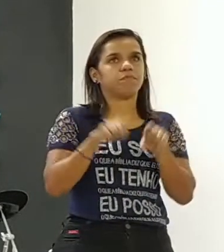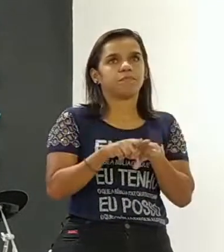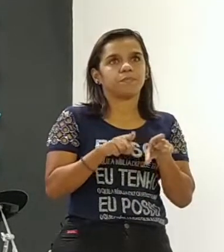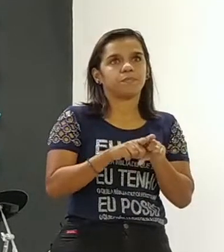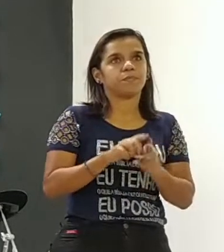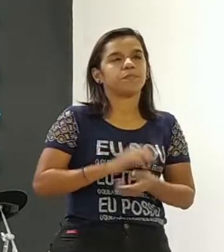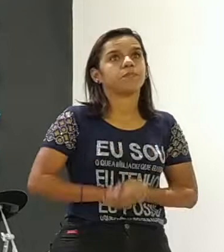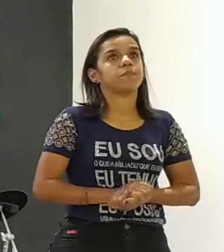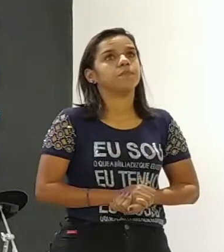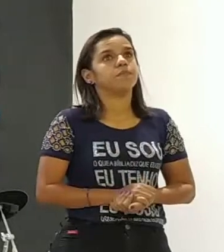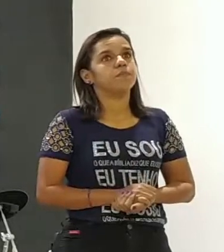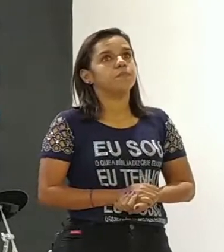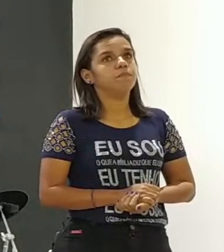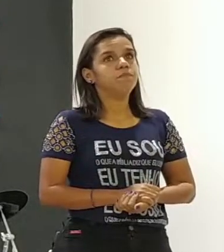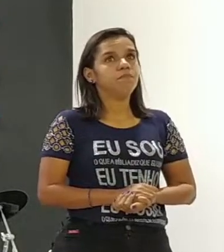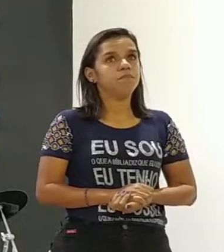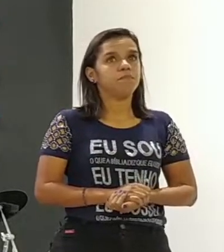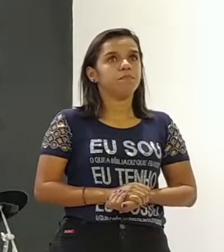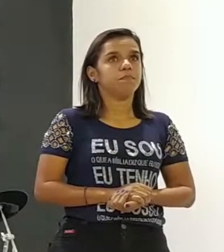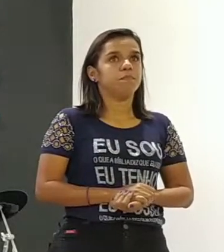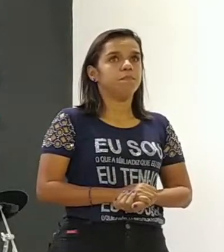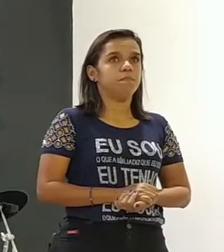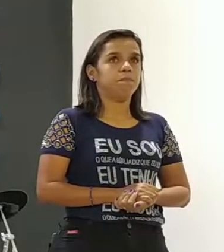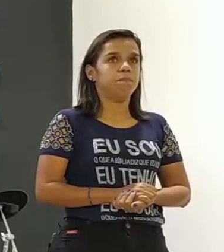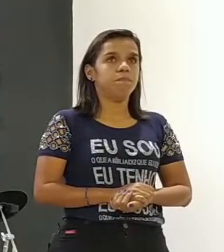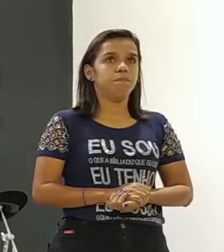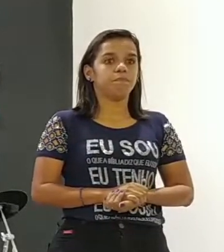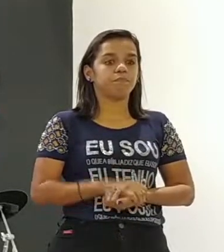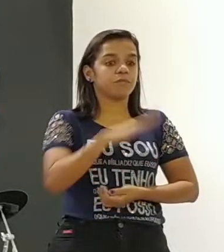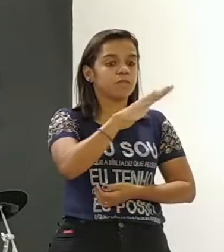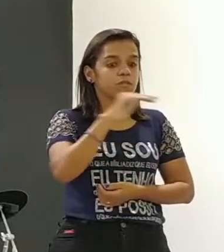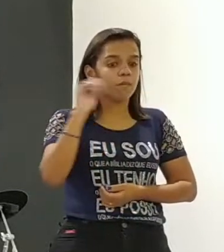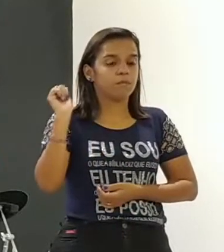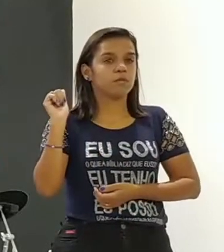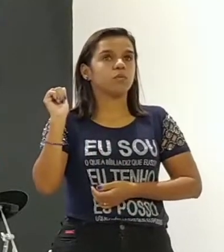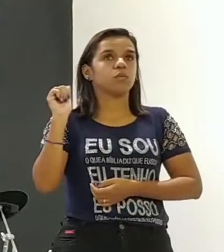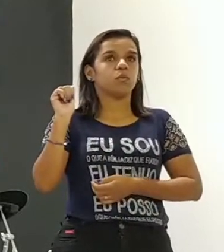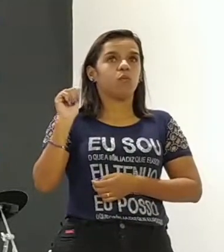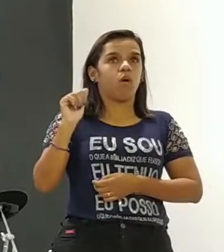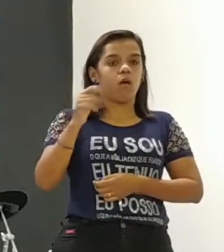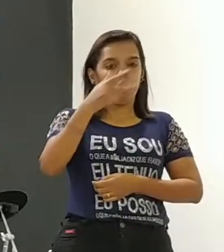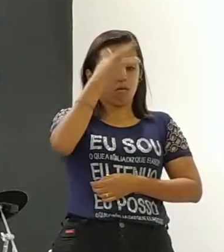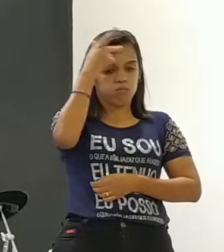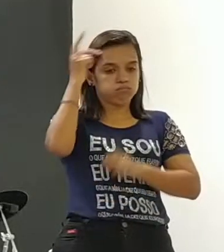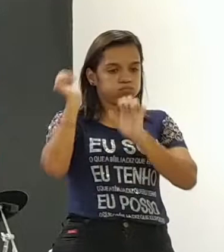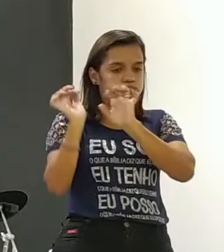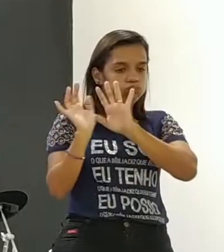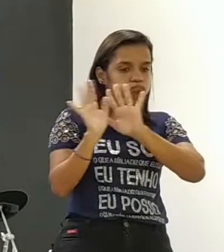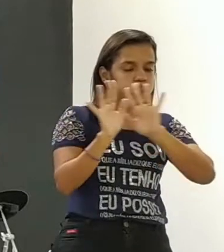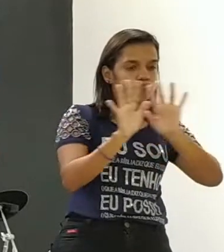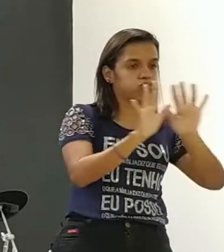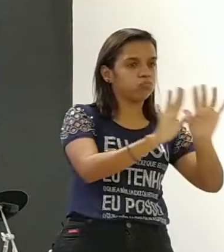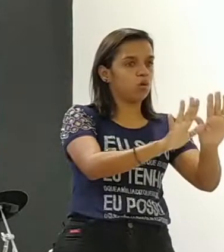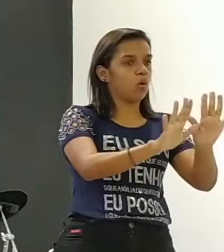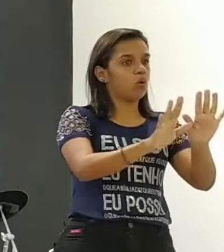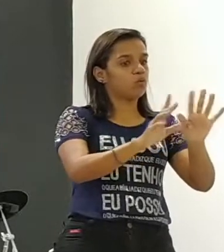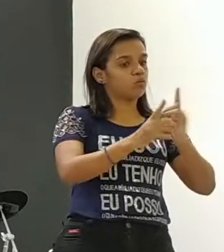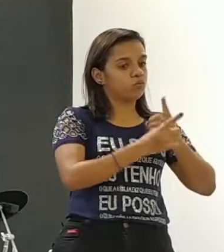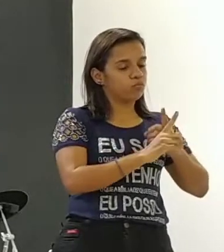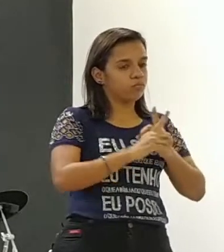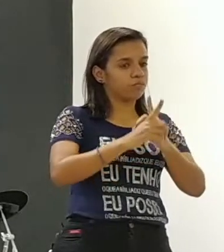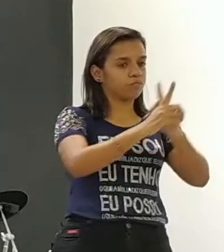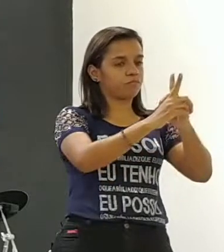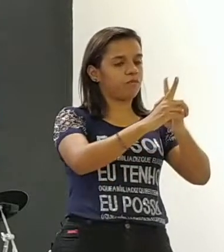a palavra de Deus: e chamando a si a multidão, com os seus discípulos,